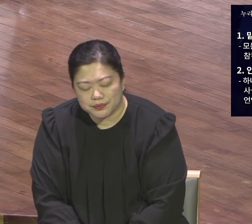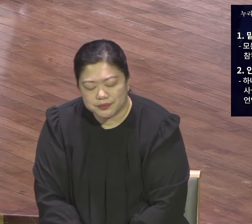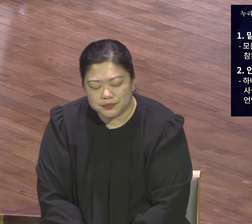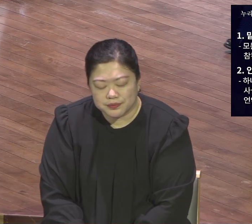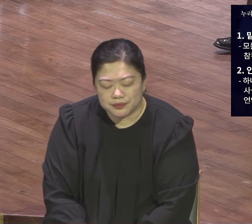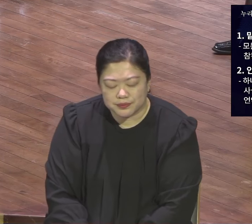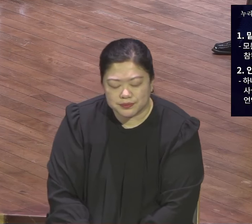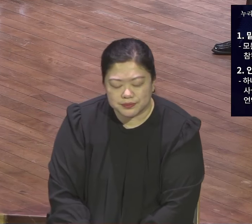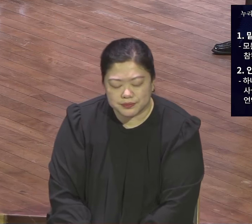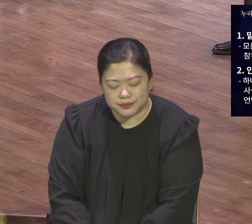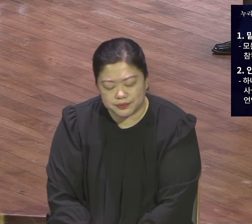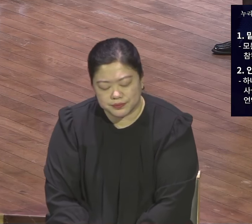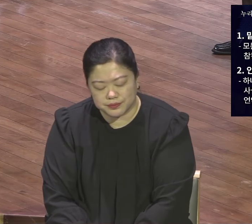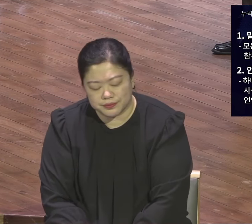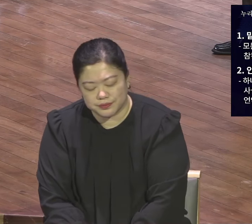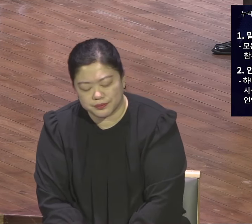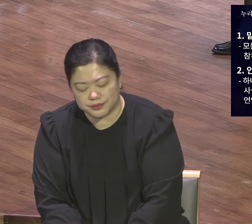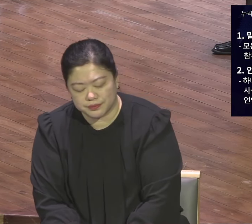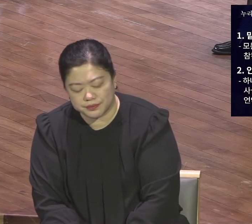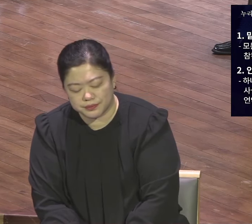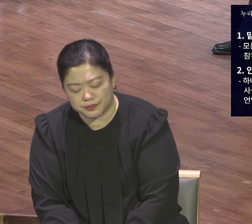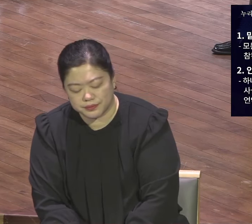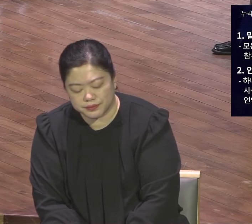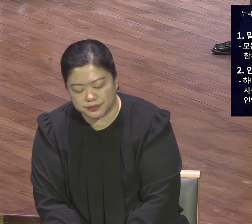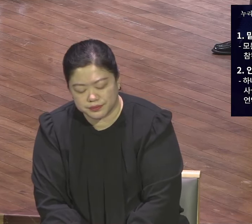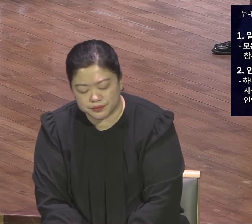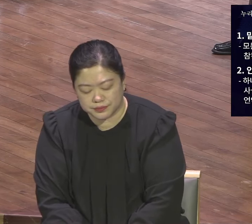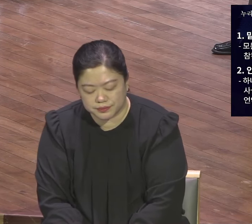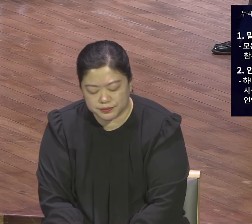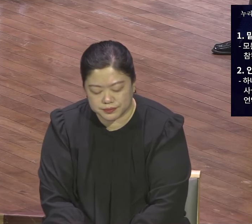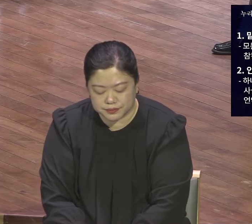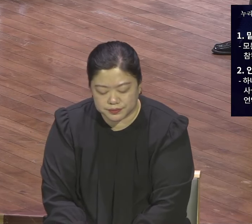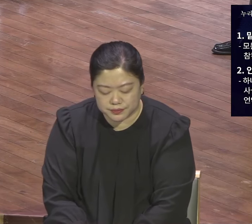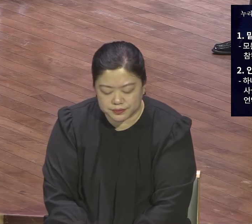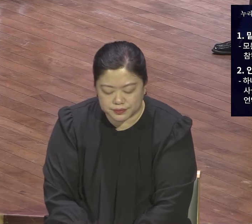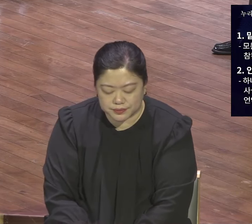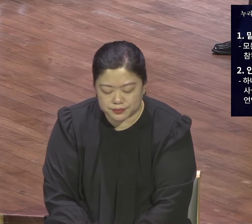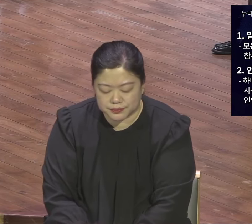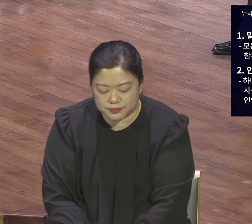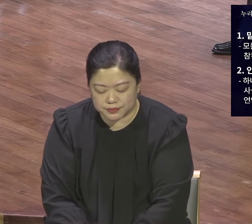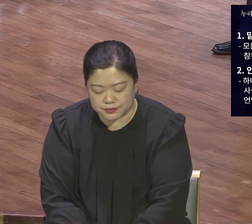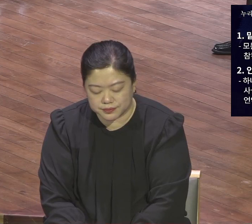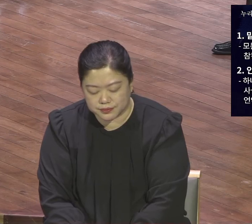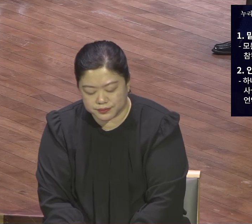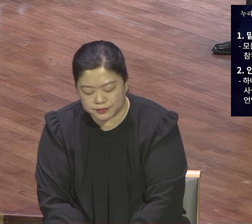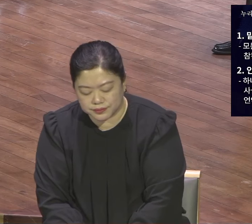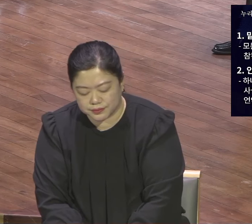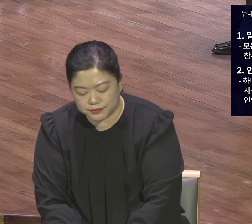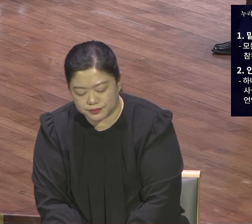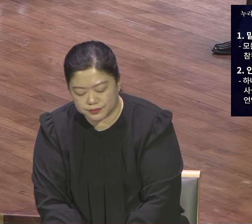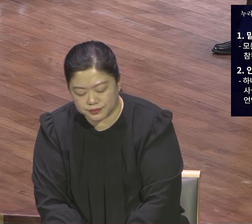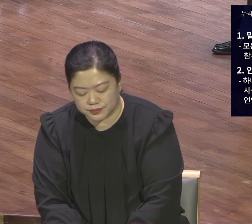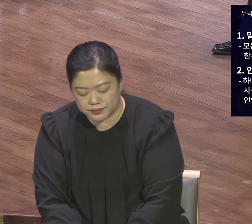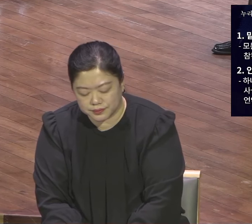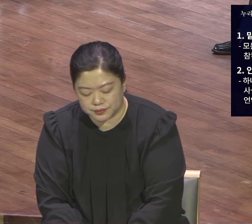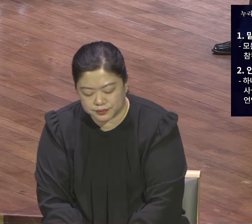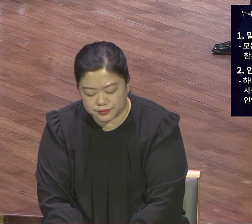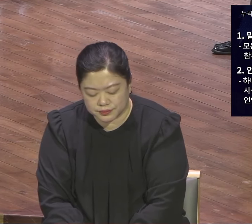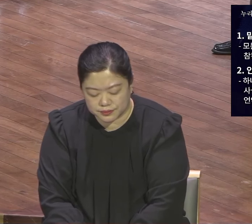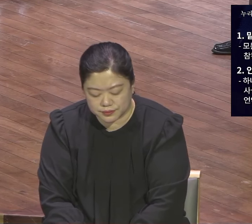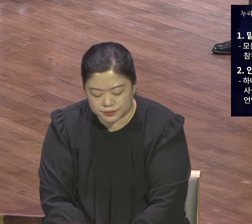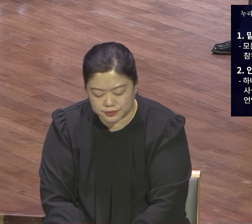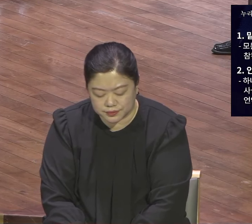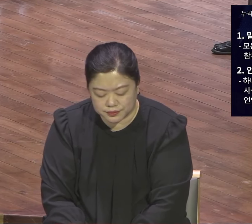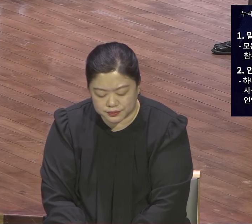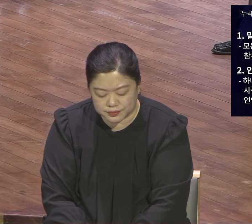아무 주님 생각 없이 하나님의 말씀대로만 순종해 나가는, 그래서 하나님이 책임져 주시는 놀라운 증거를 보게